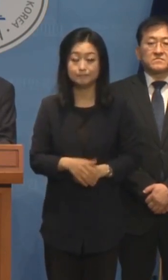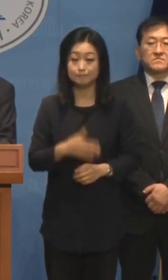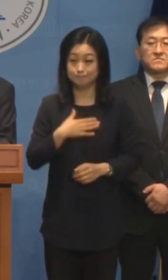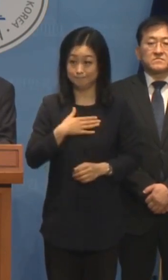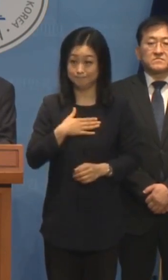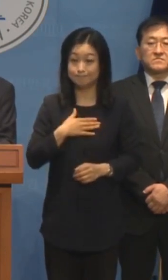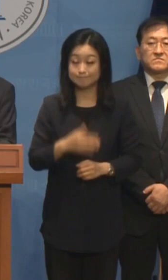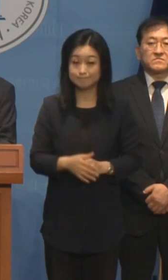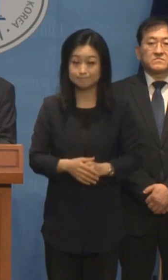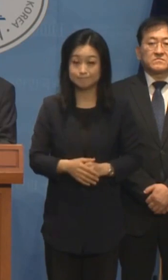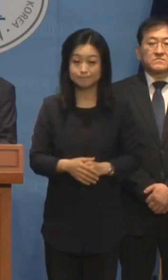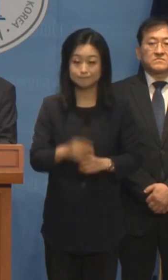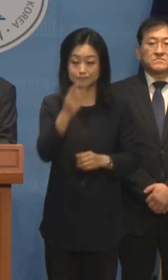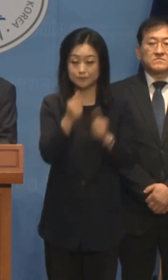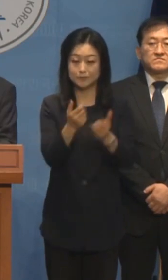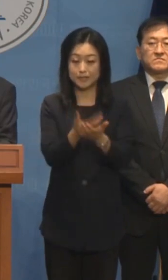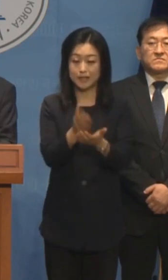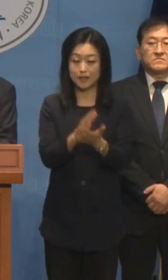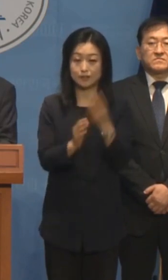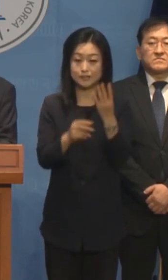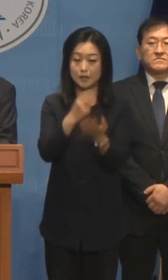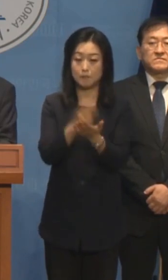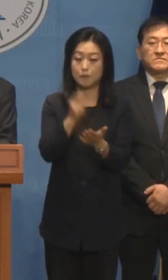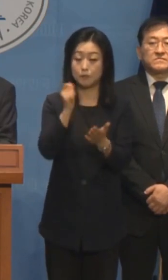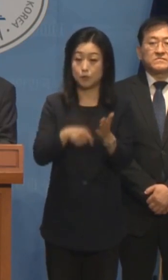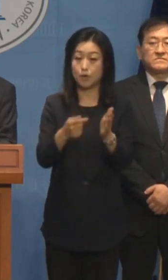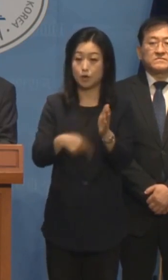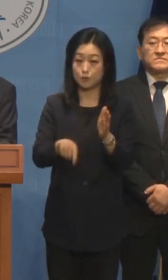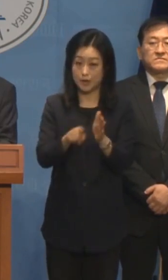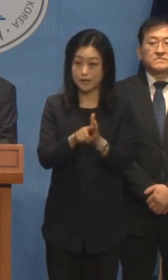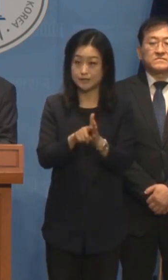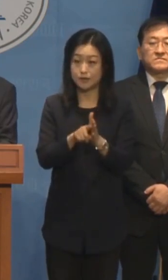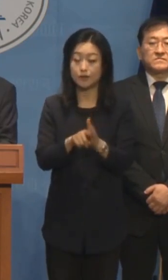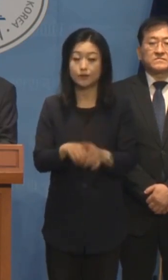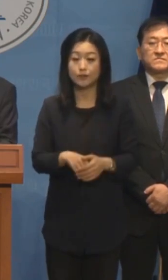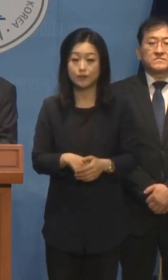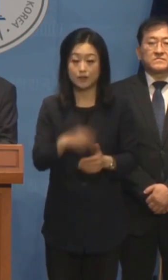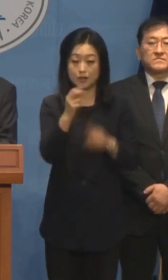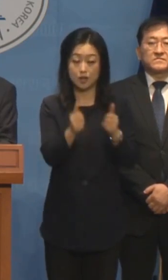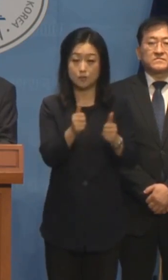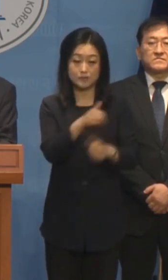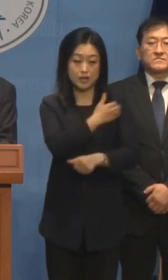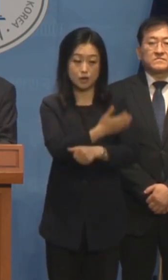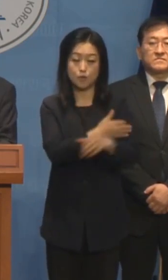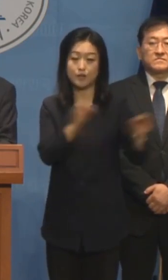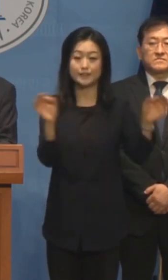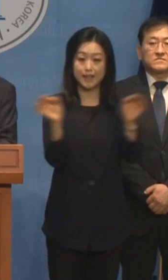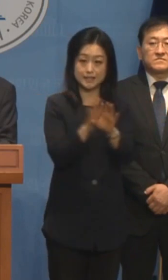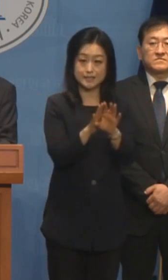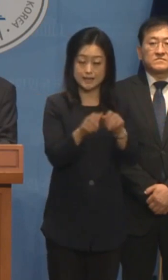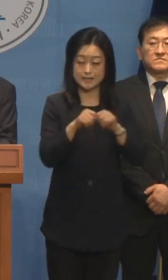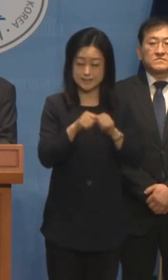조국혁신당은 검찰개혁 4법의 국회 통과를 위해 검찰개혁 권력 해체 마스터 플랜을